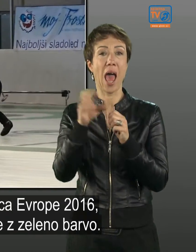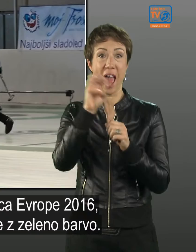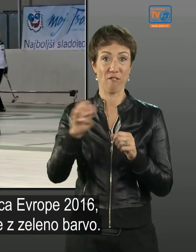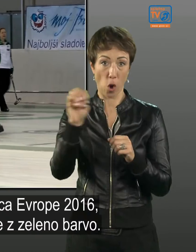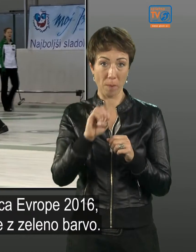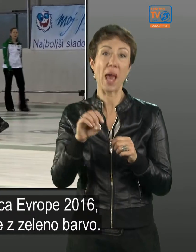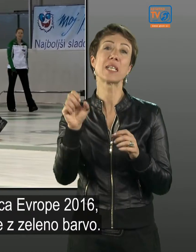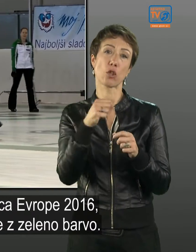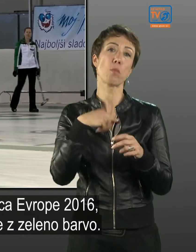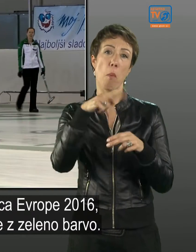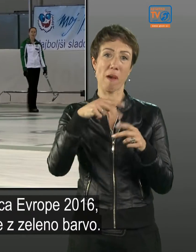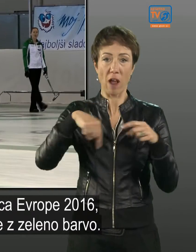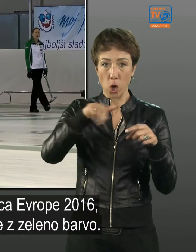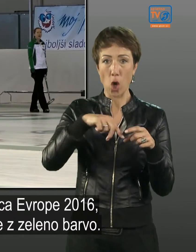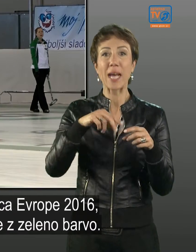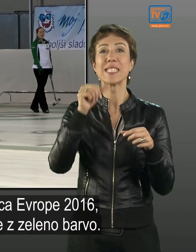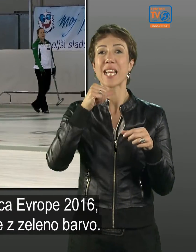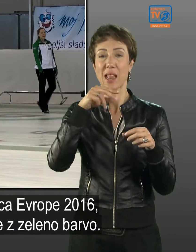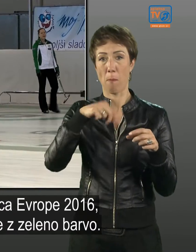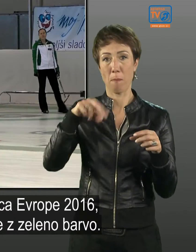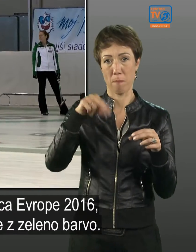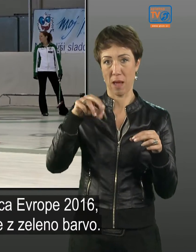da bomo pobarvali kroge za zeleno barvo.